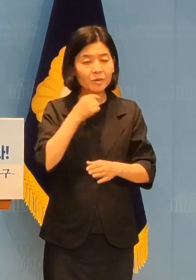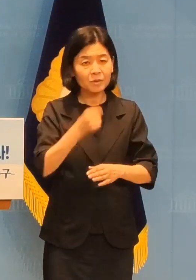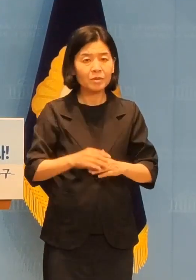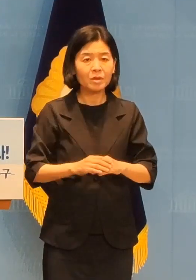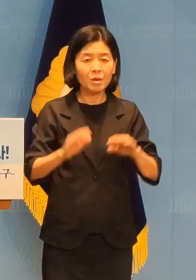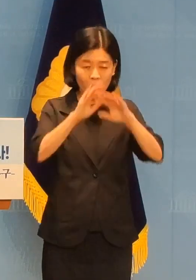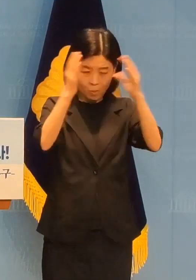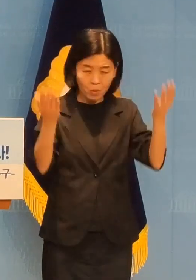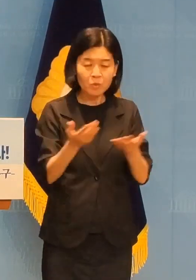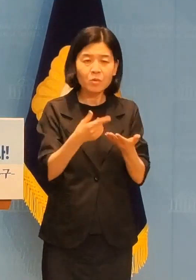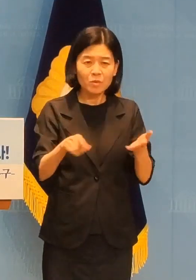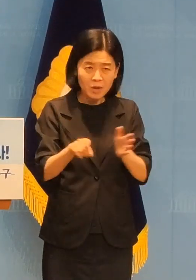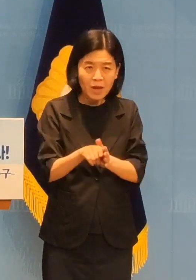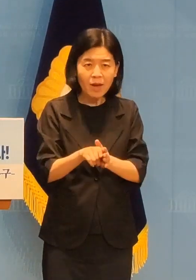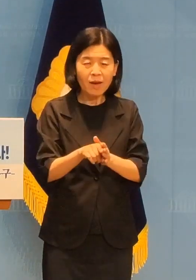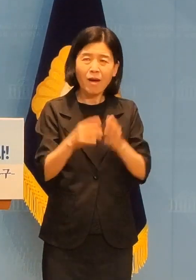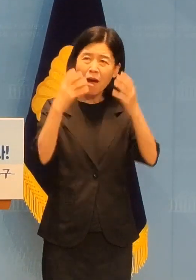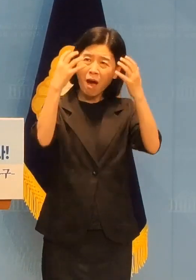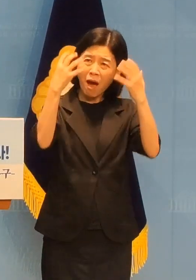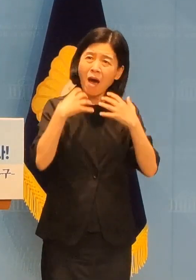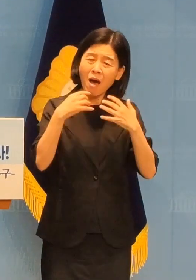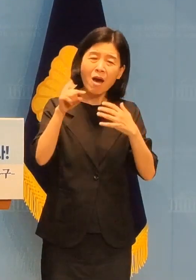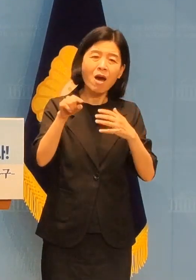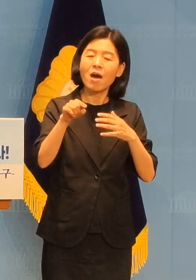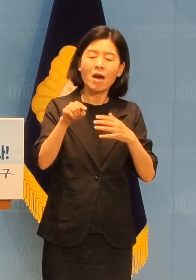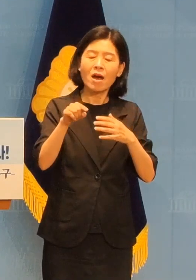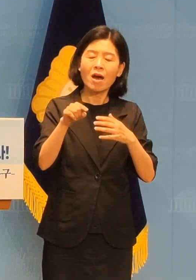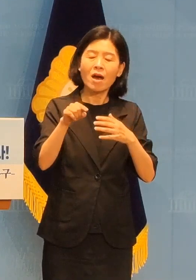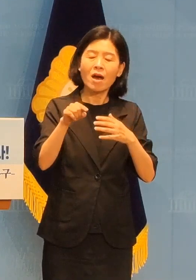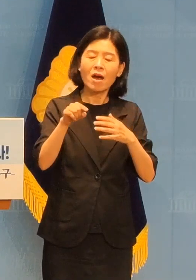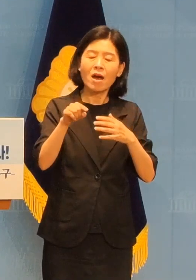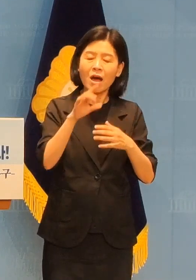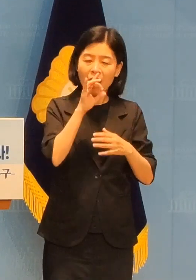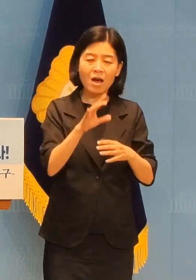위한 자급중지권 보장 위에 기후재난 수당 즉각